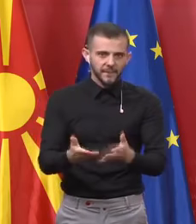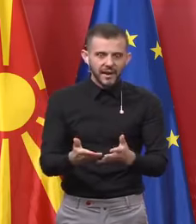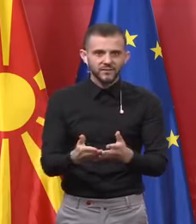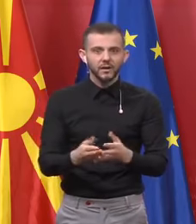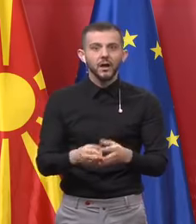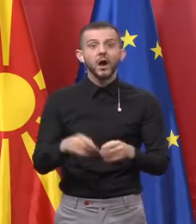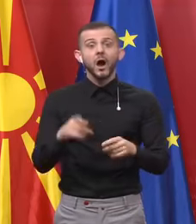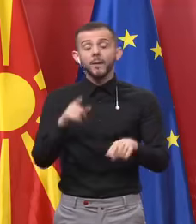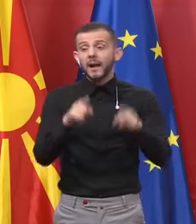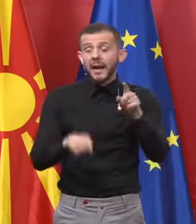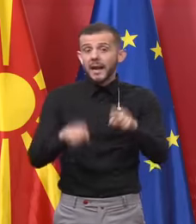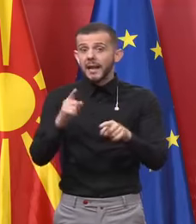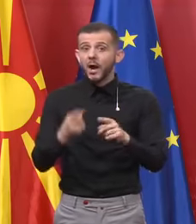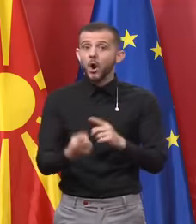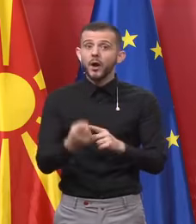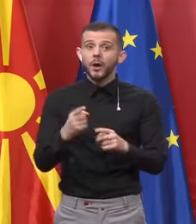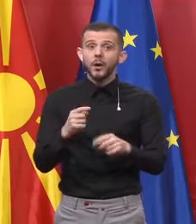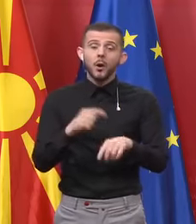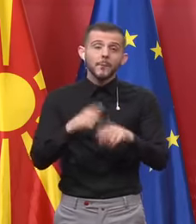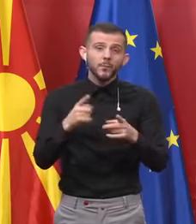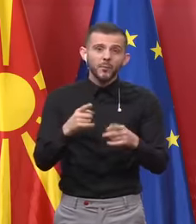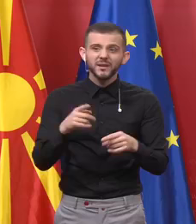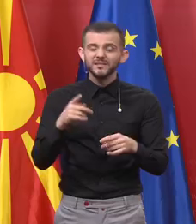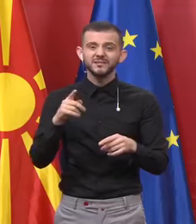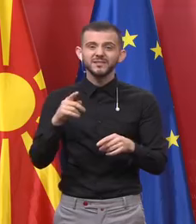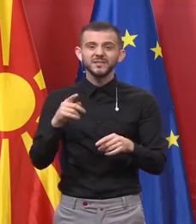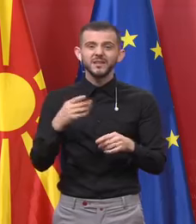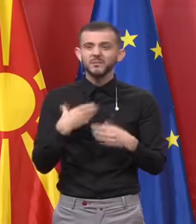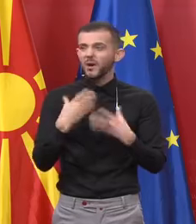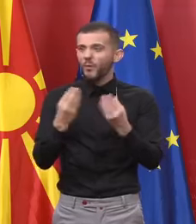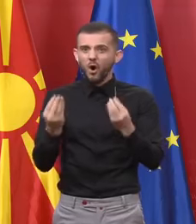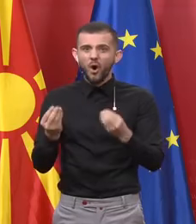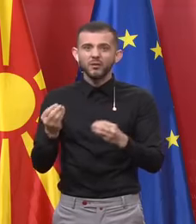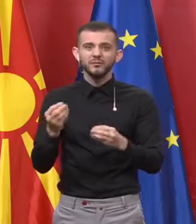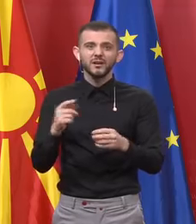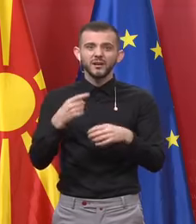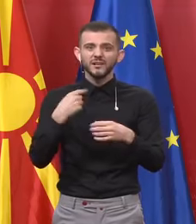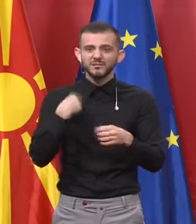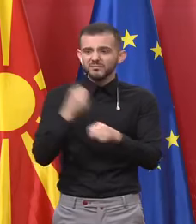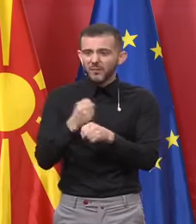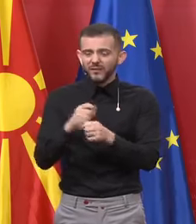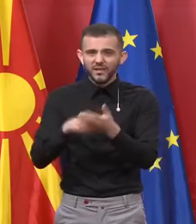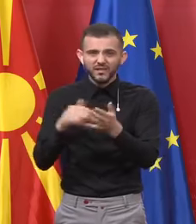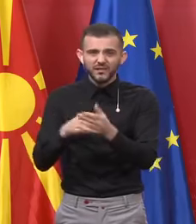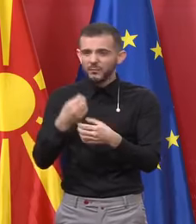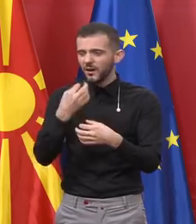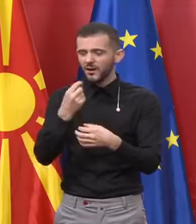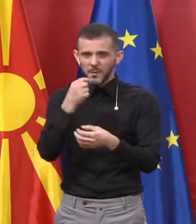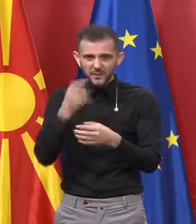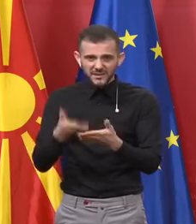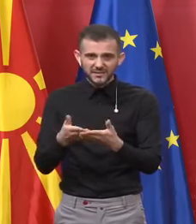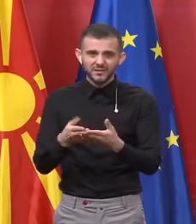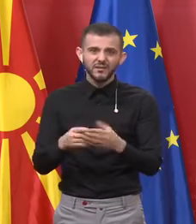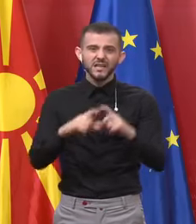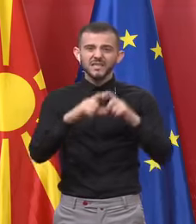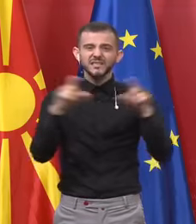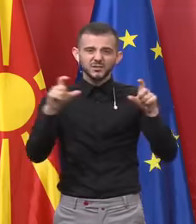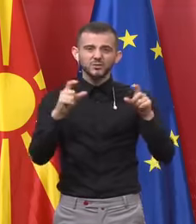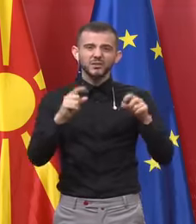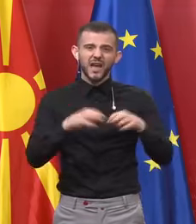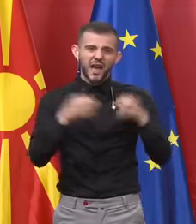во одредени ситуации се случува со оглед на големиот број на брисеви кои што стигнува во лабораторијата во Институтот